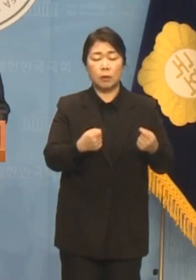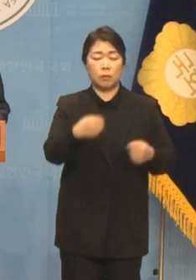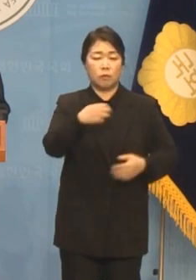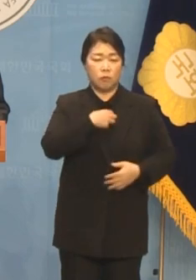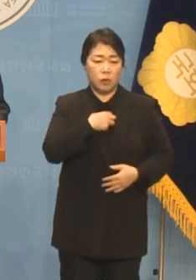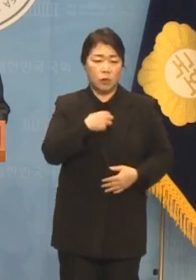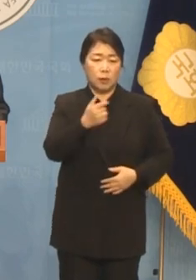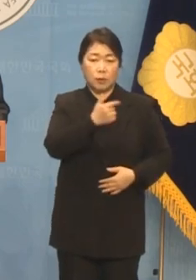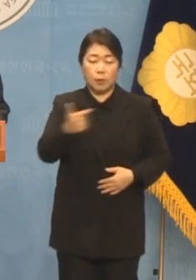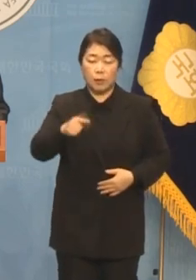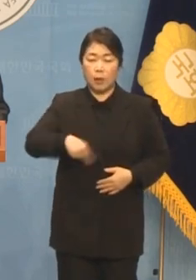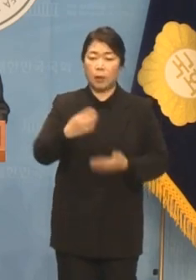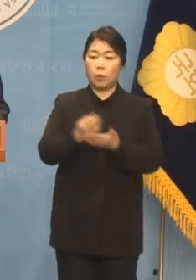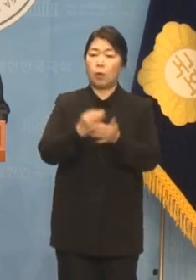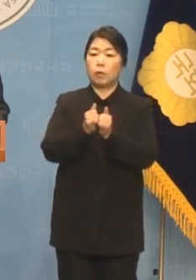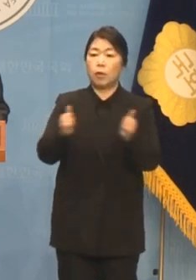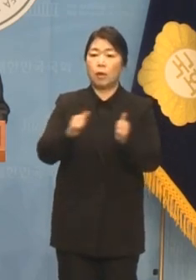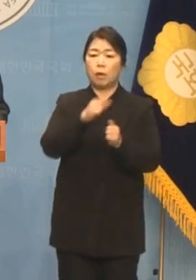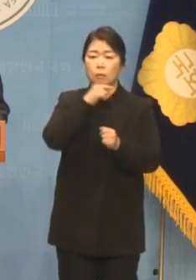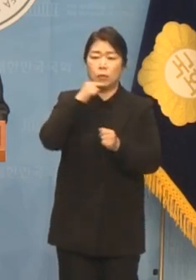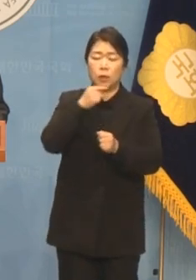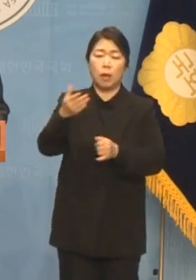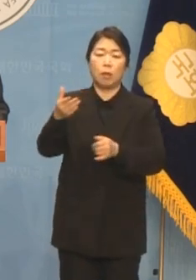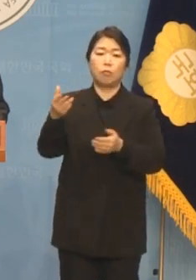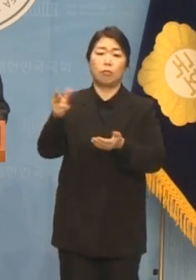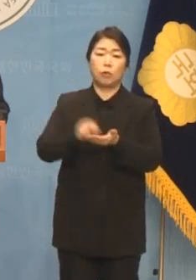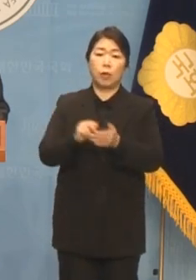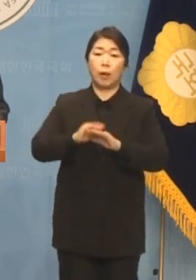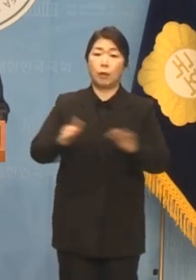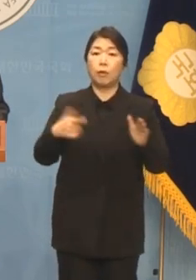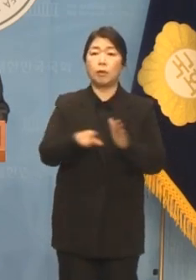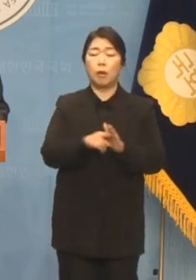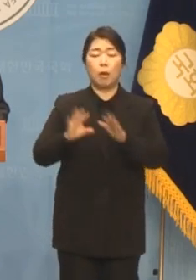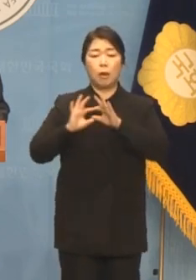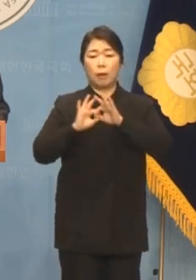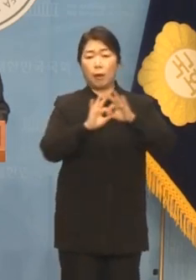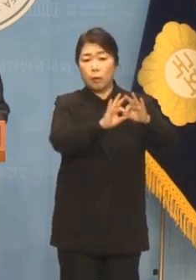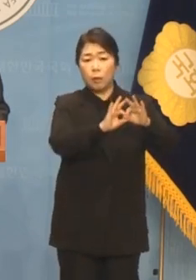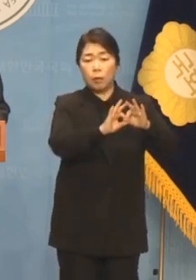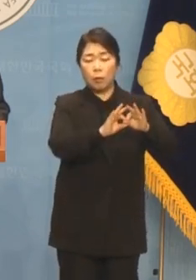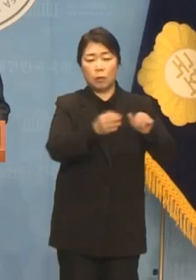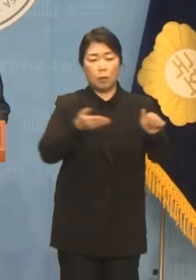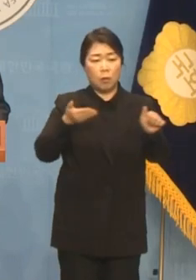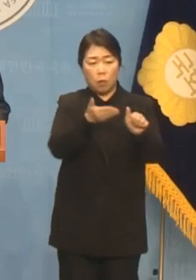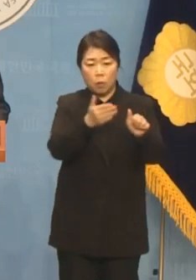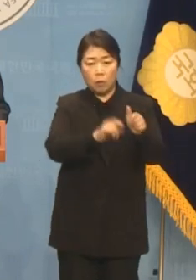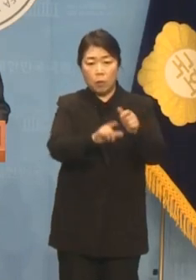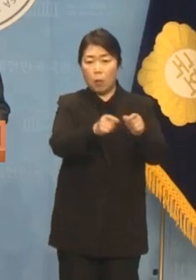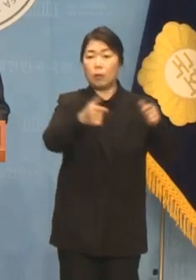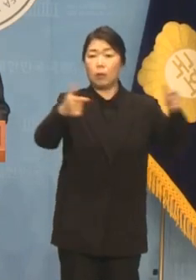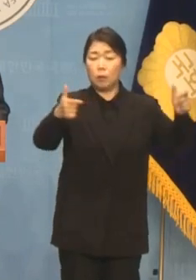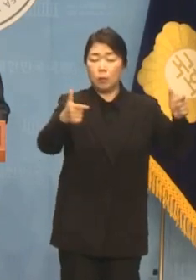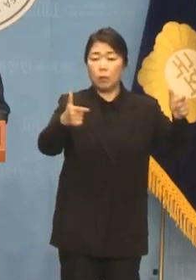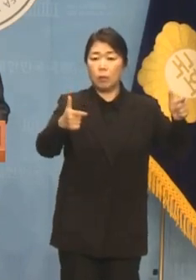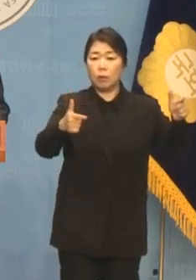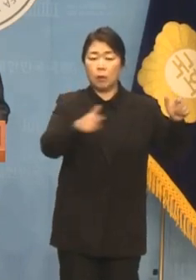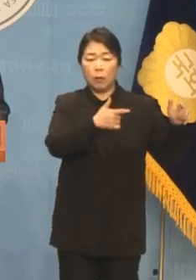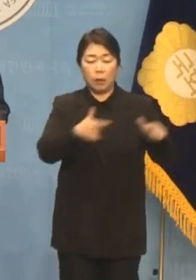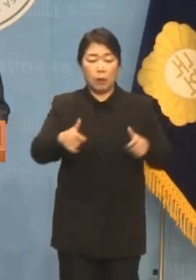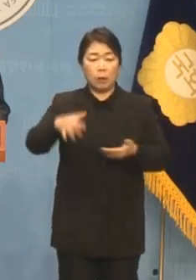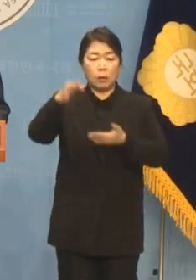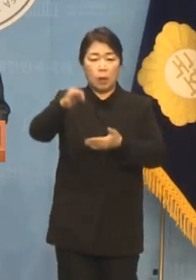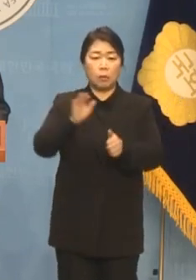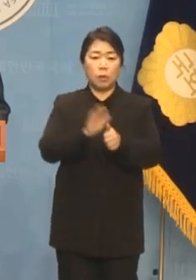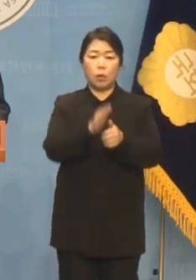처한 자영업자 부채 문제 해결을 위해 지속적으로 공급을 늘리고 다양한 자금지원에